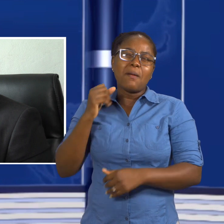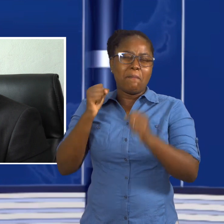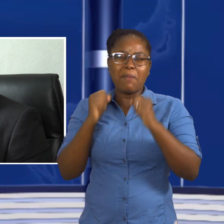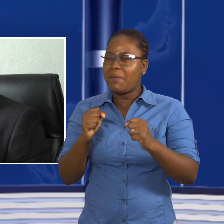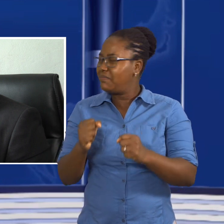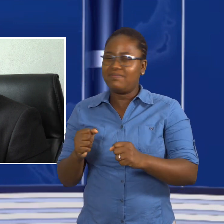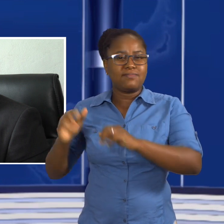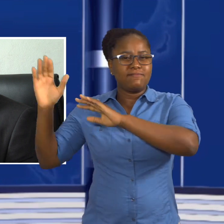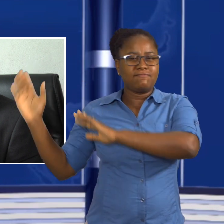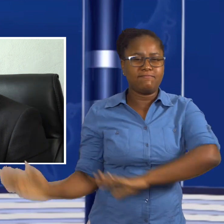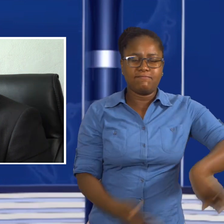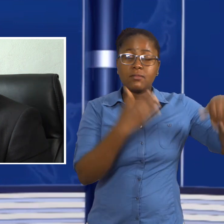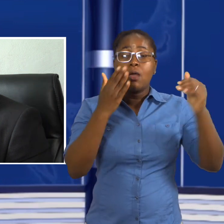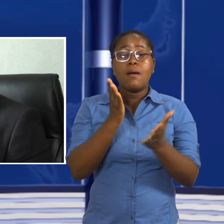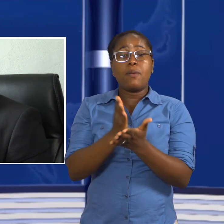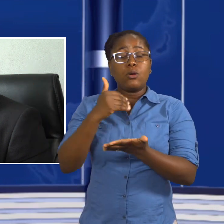inovadoras.